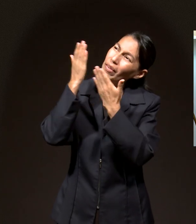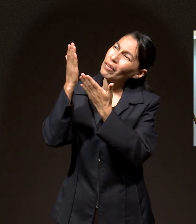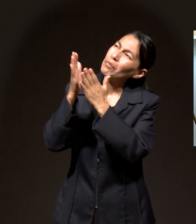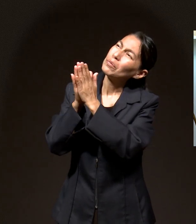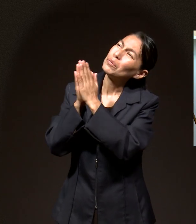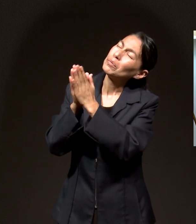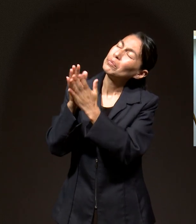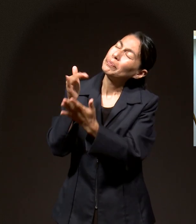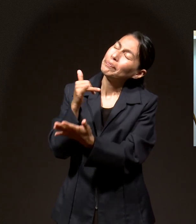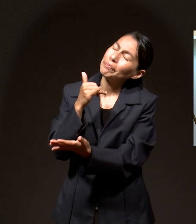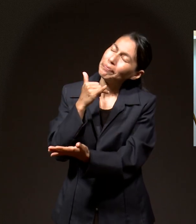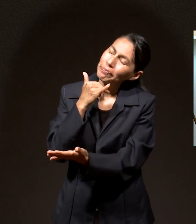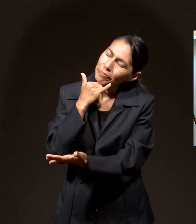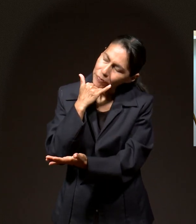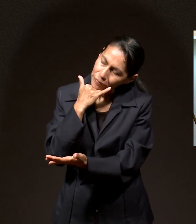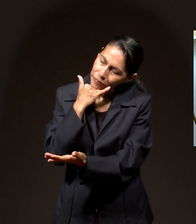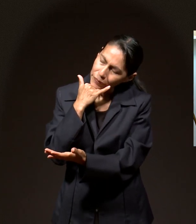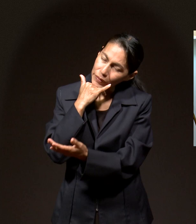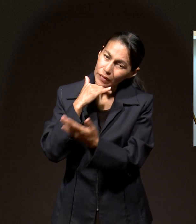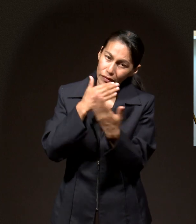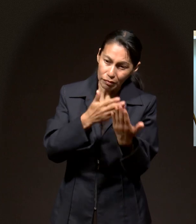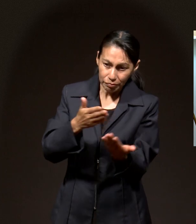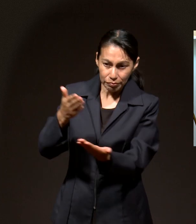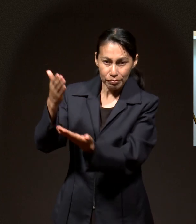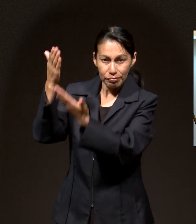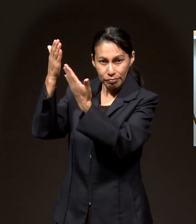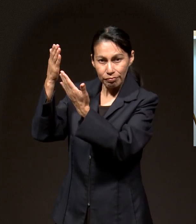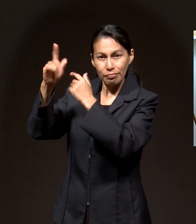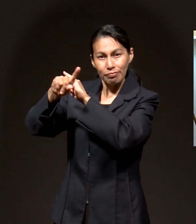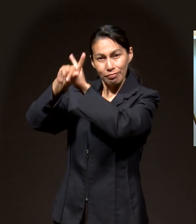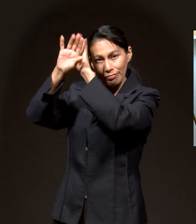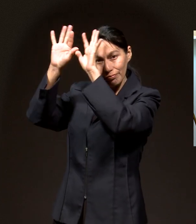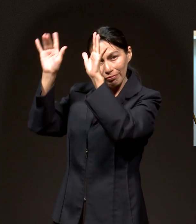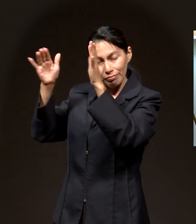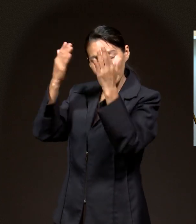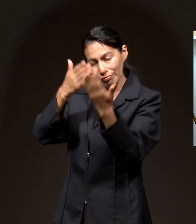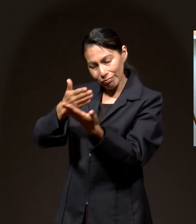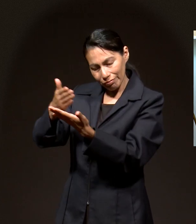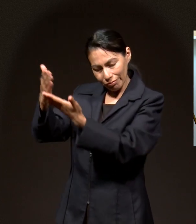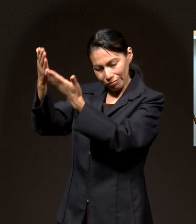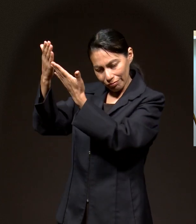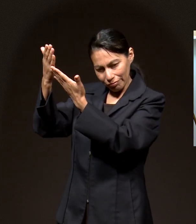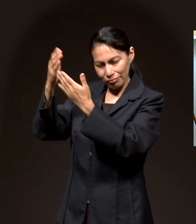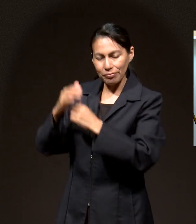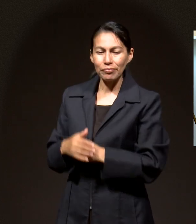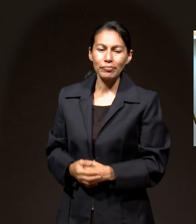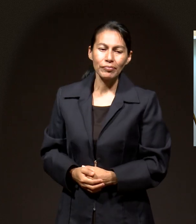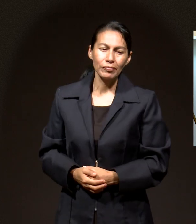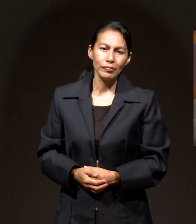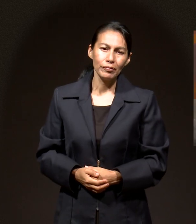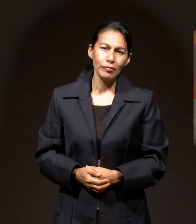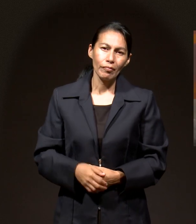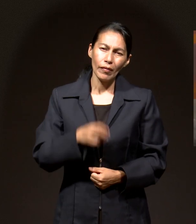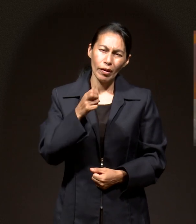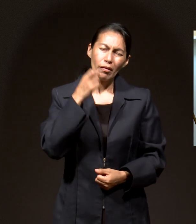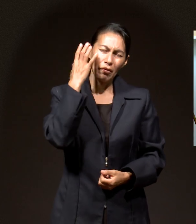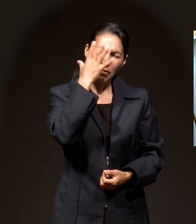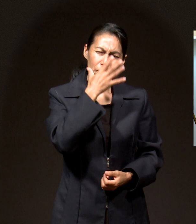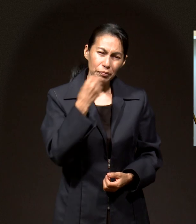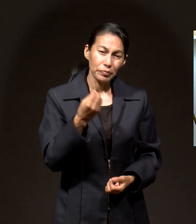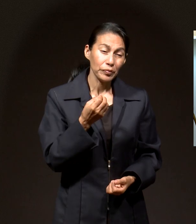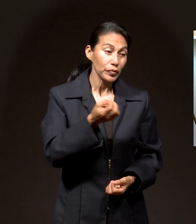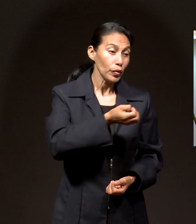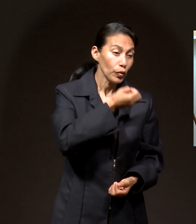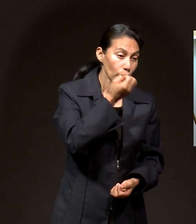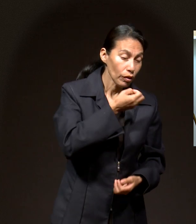nuestro medio, y el único que merece la gloria sea precisamente para Él. ¿Verdad? Qué maravilloso. Yo